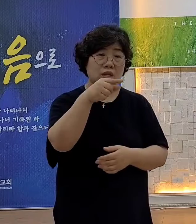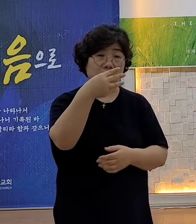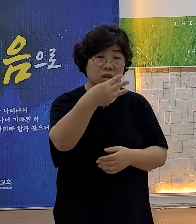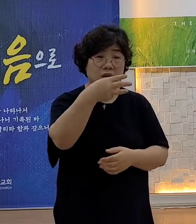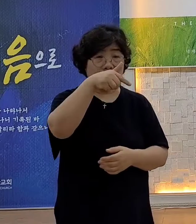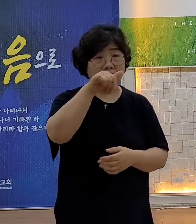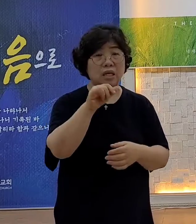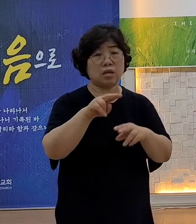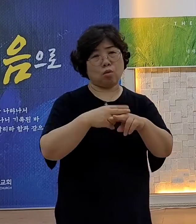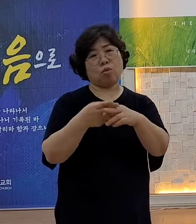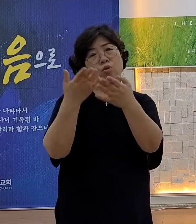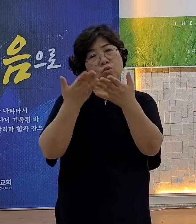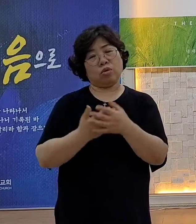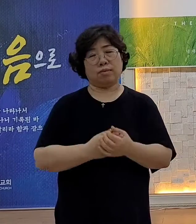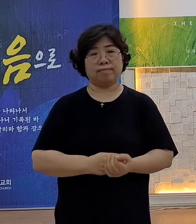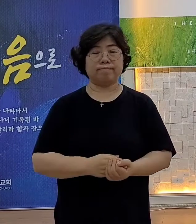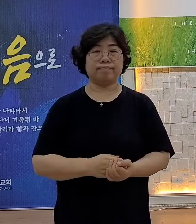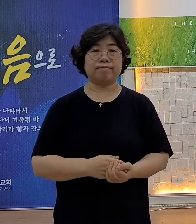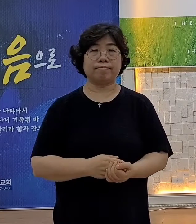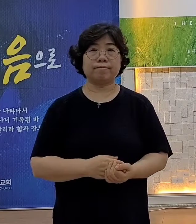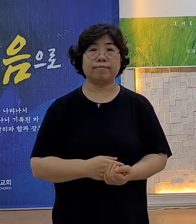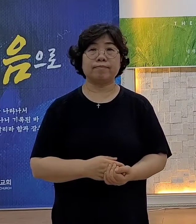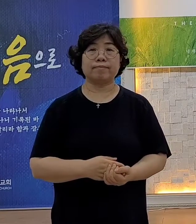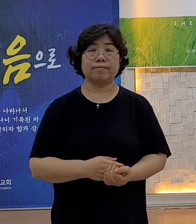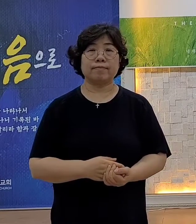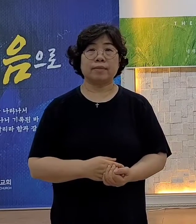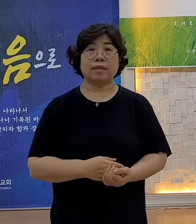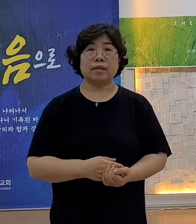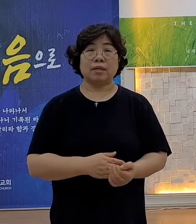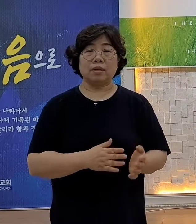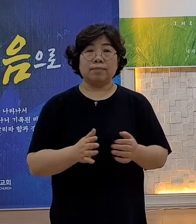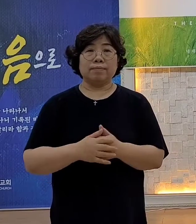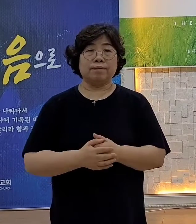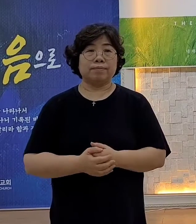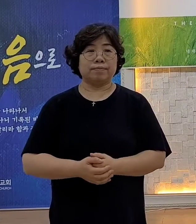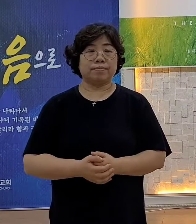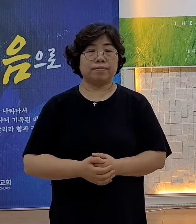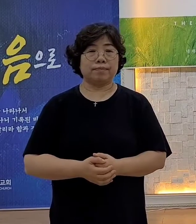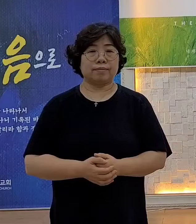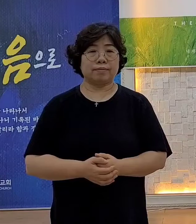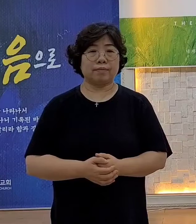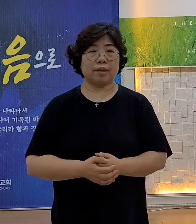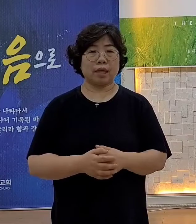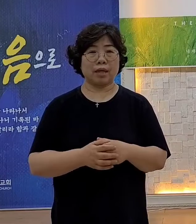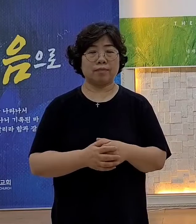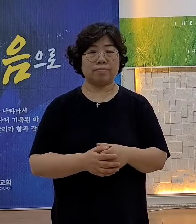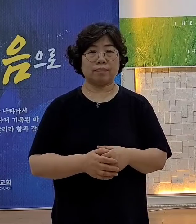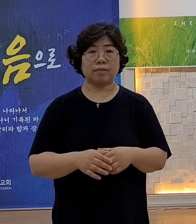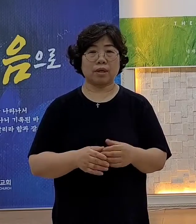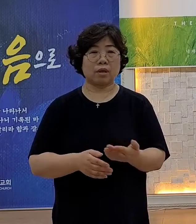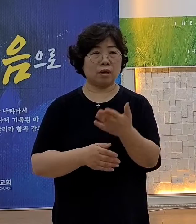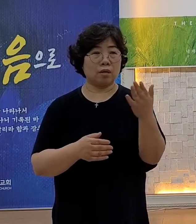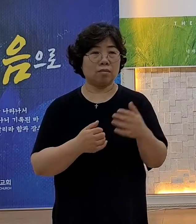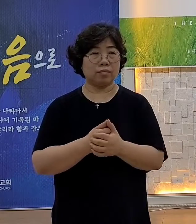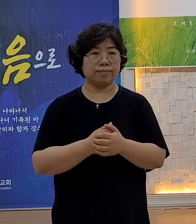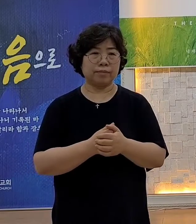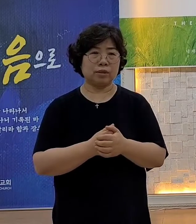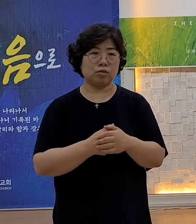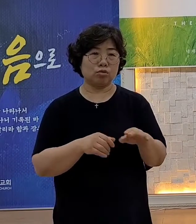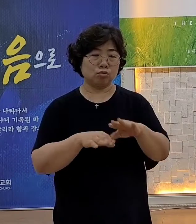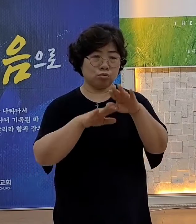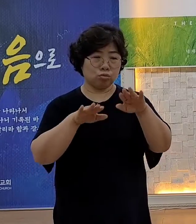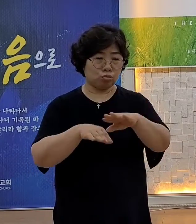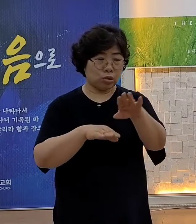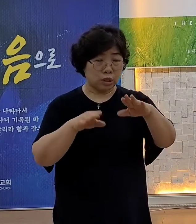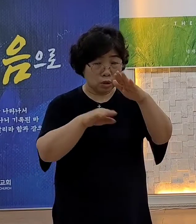여러분 오늘도 이제 헌금을 하셔서 대부분의 우리 가정이 다들 이제 아빠 엄마 이름으로 헌금을 하잖아요.